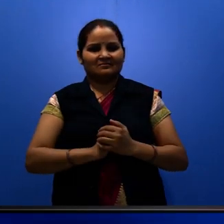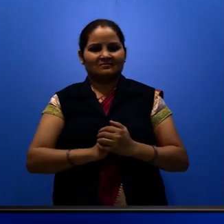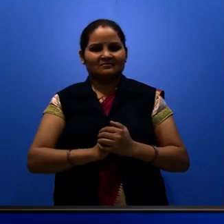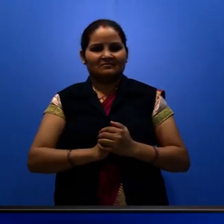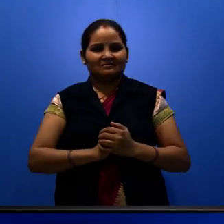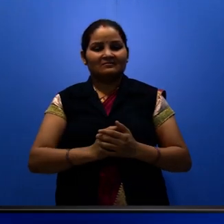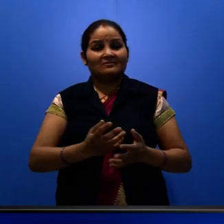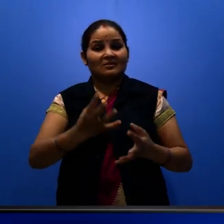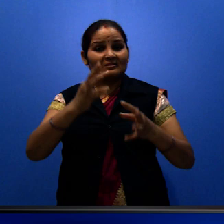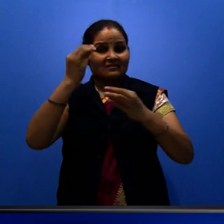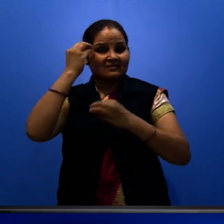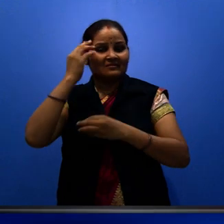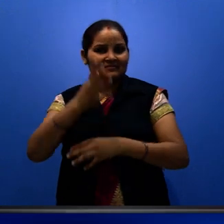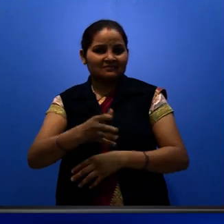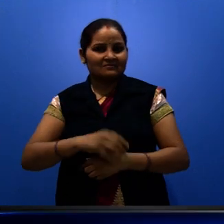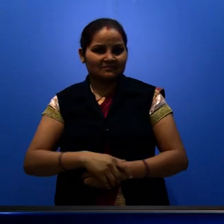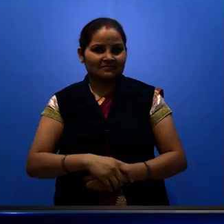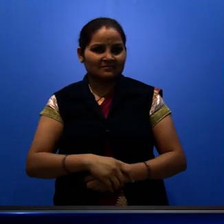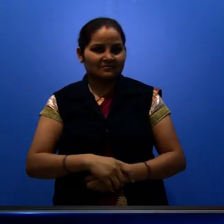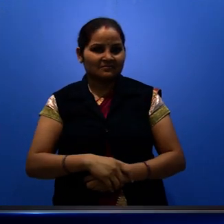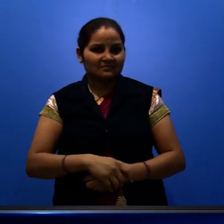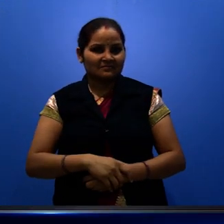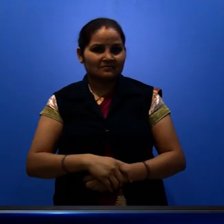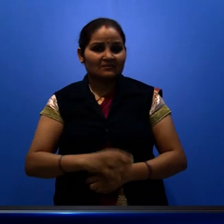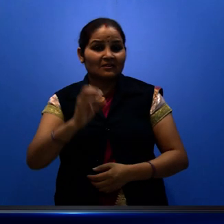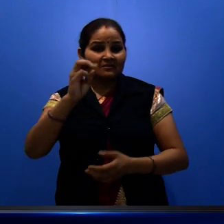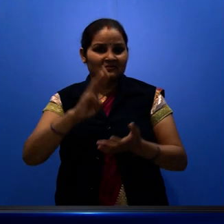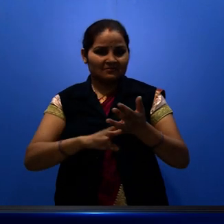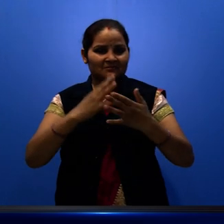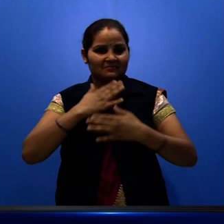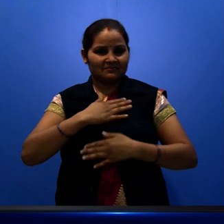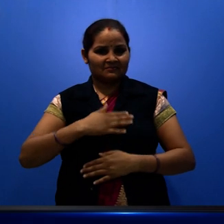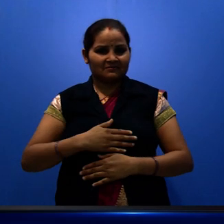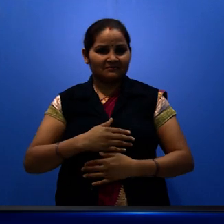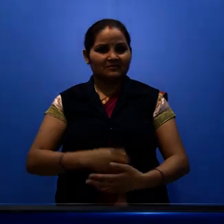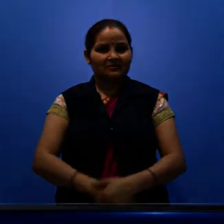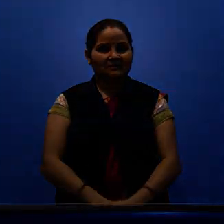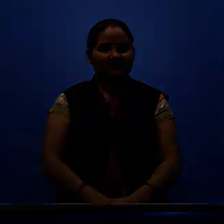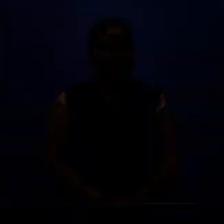तो हमें बहुत कुछ सीखने को मिल सकता है। ओम शांति।